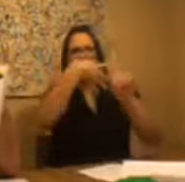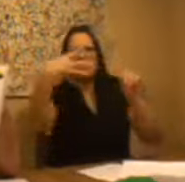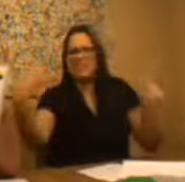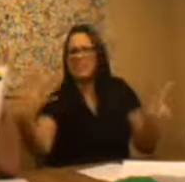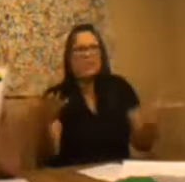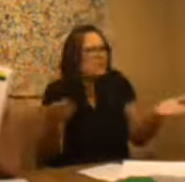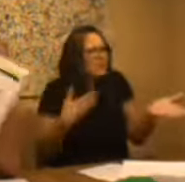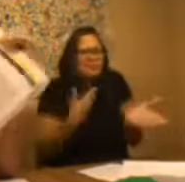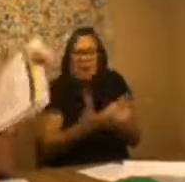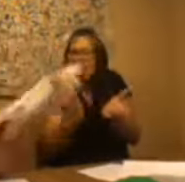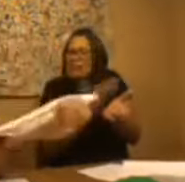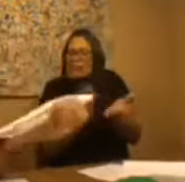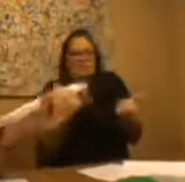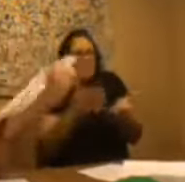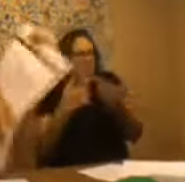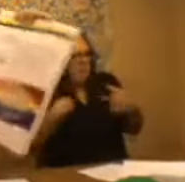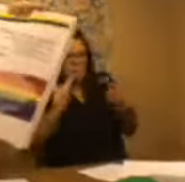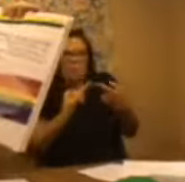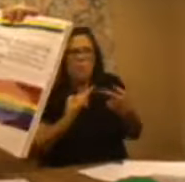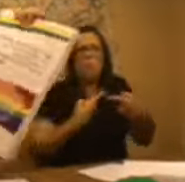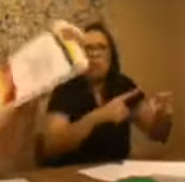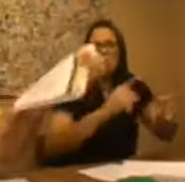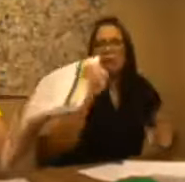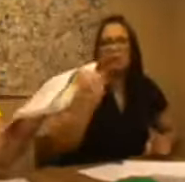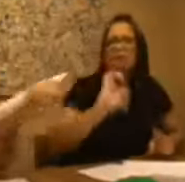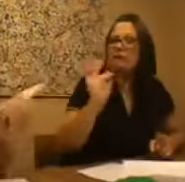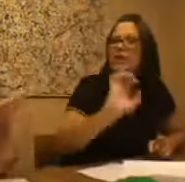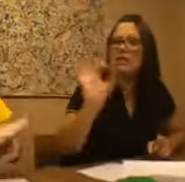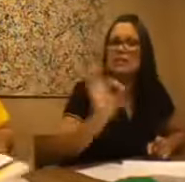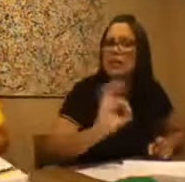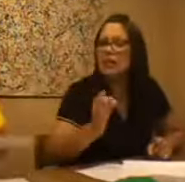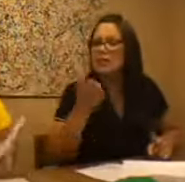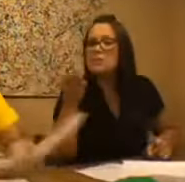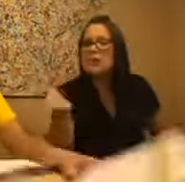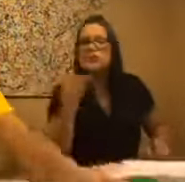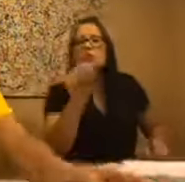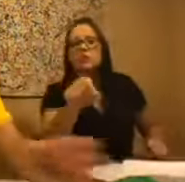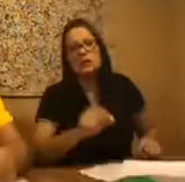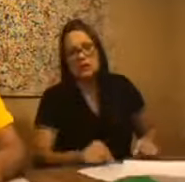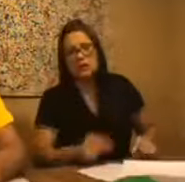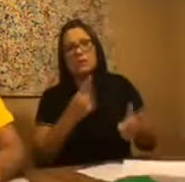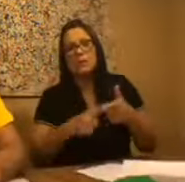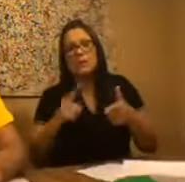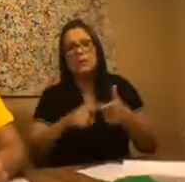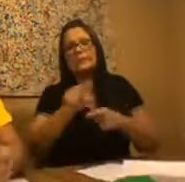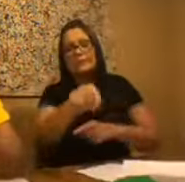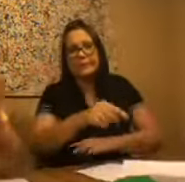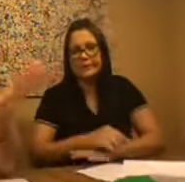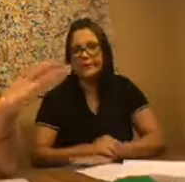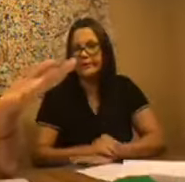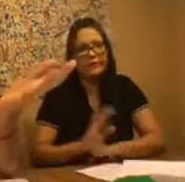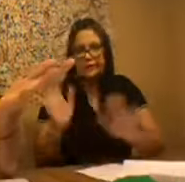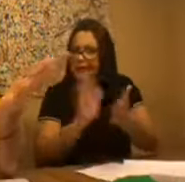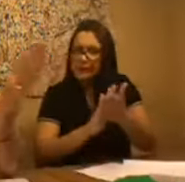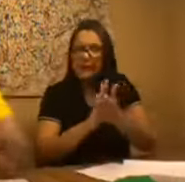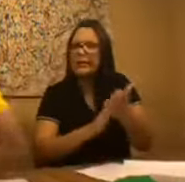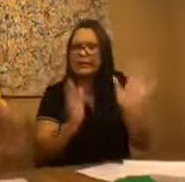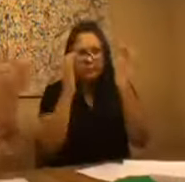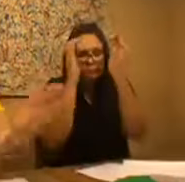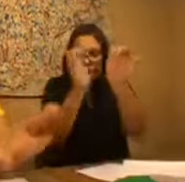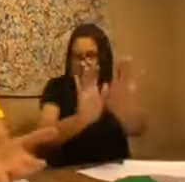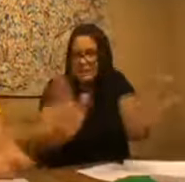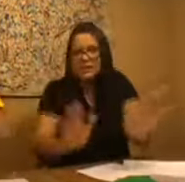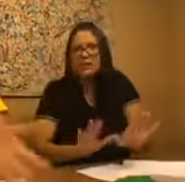gravaram comigo agora agora isso daqui faz parte daquele programa que é chamado kit gay